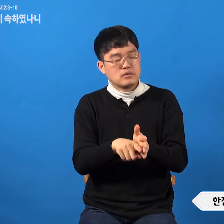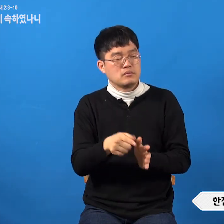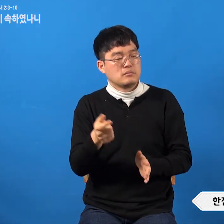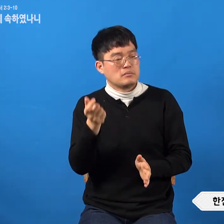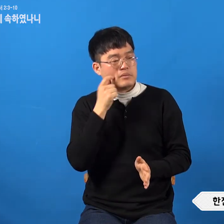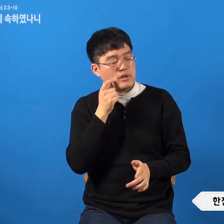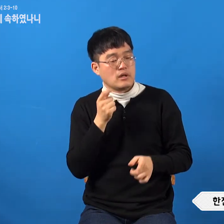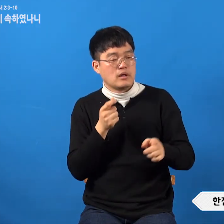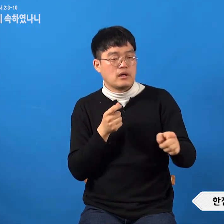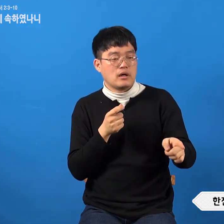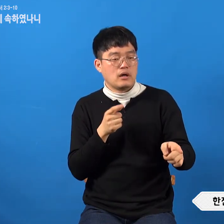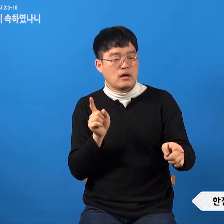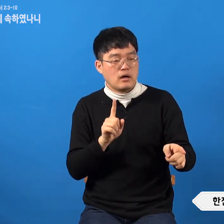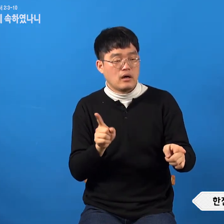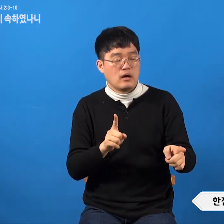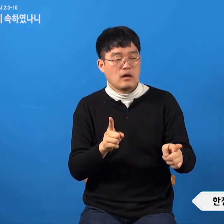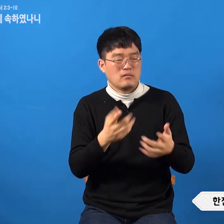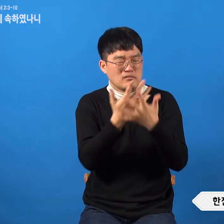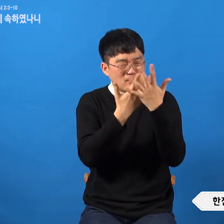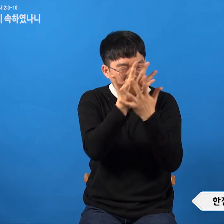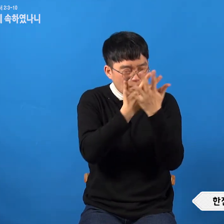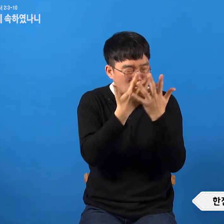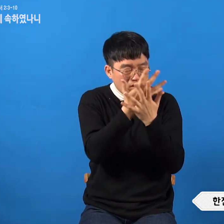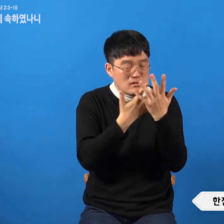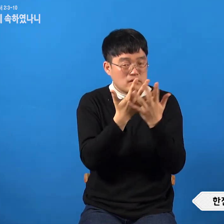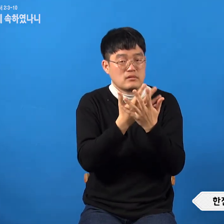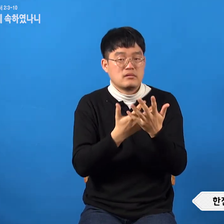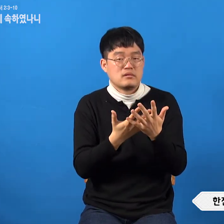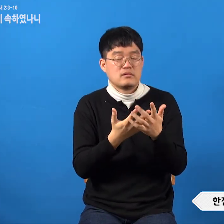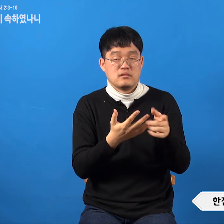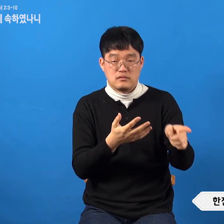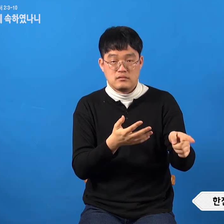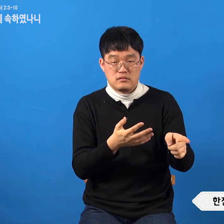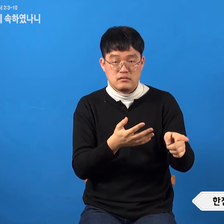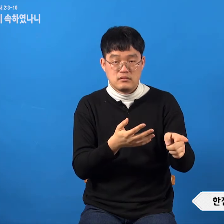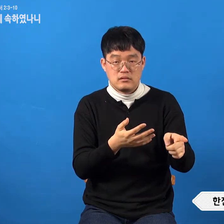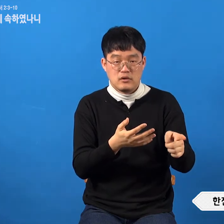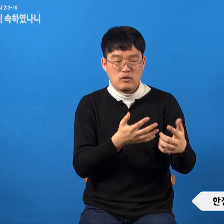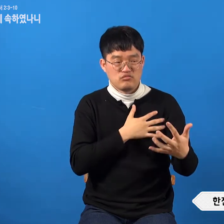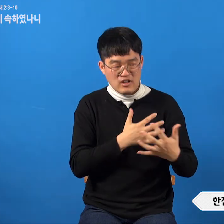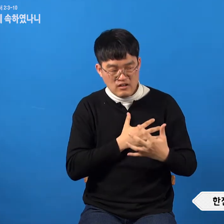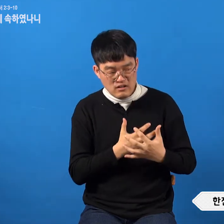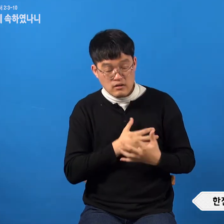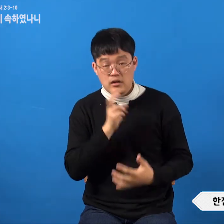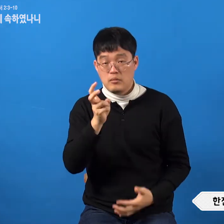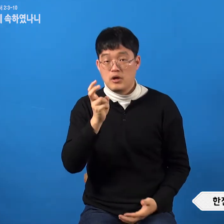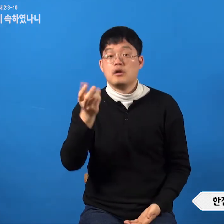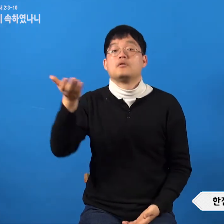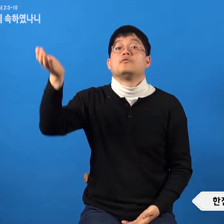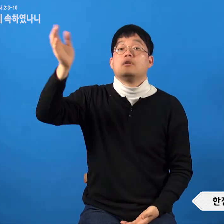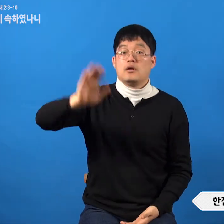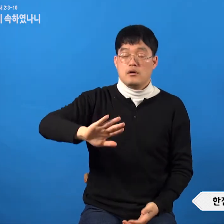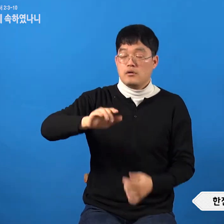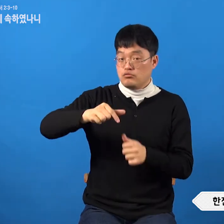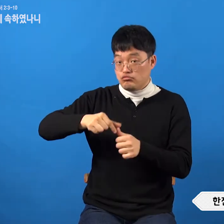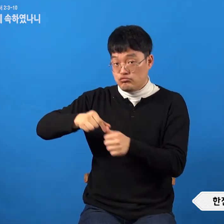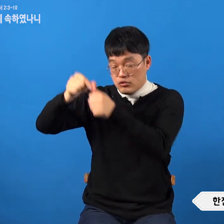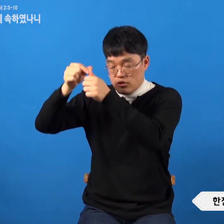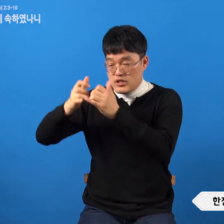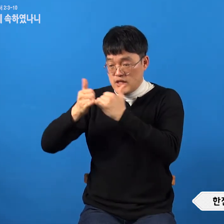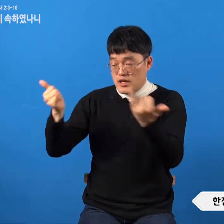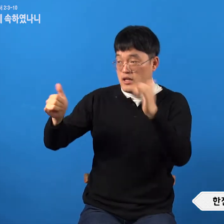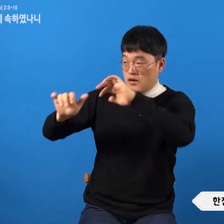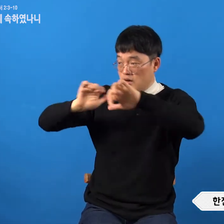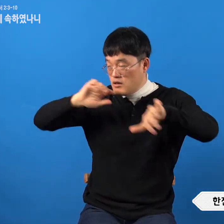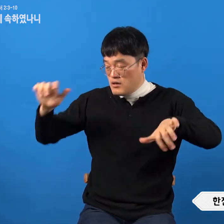애매하고 불투명한 그런 것이 될 것입니다. 그러나 구원은 인간이 관여하고